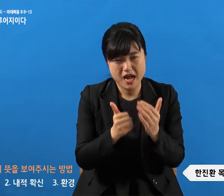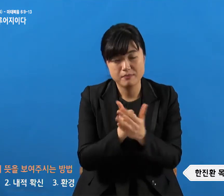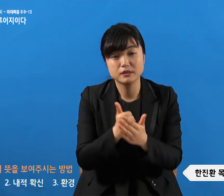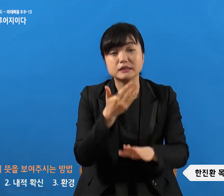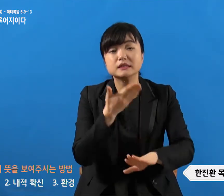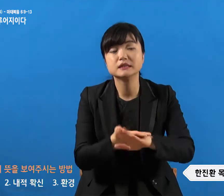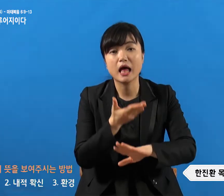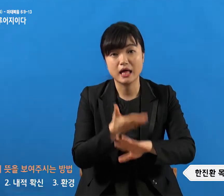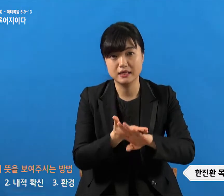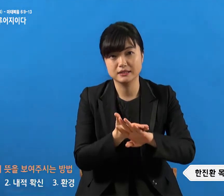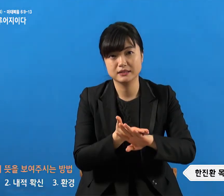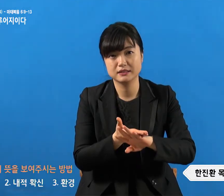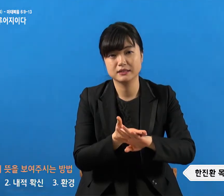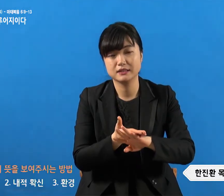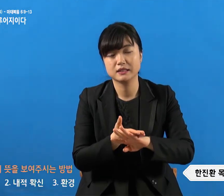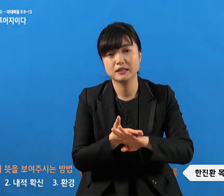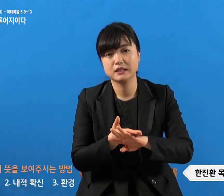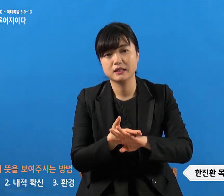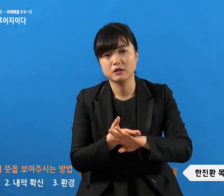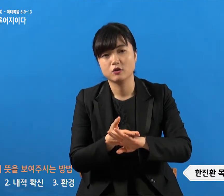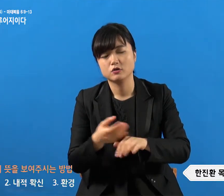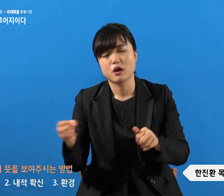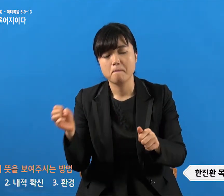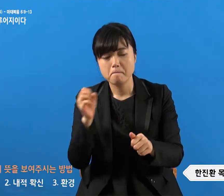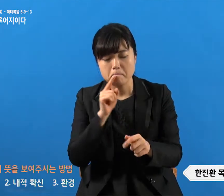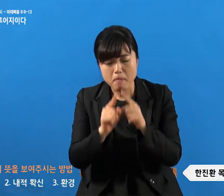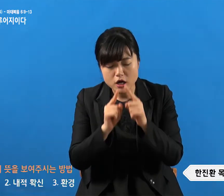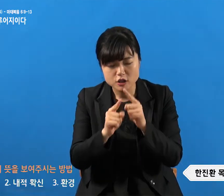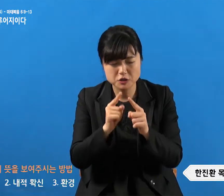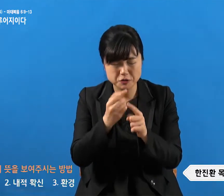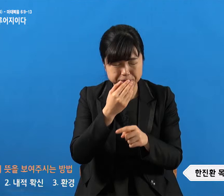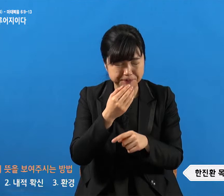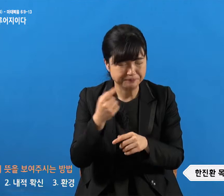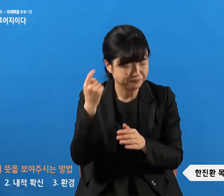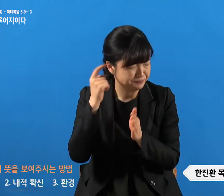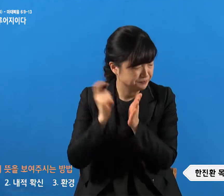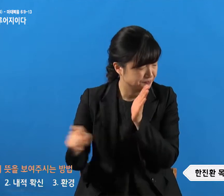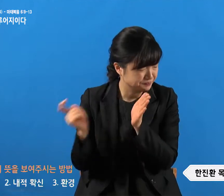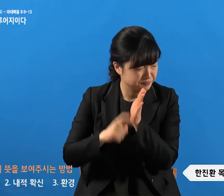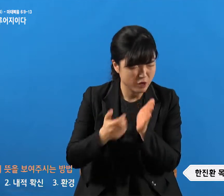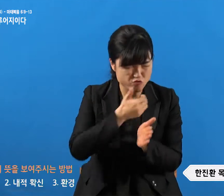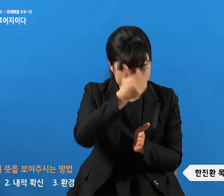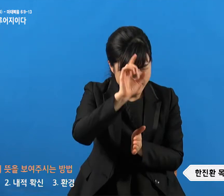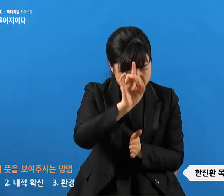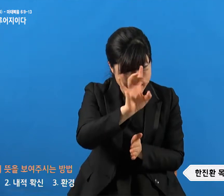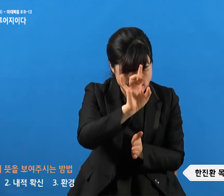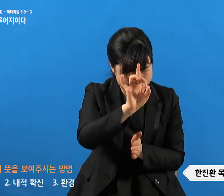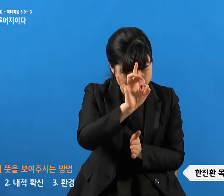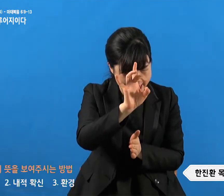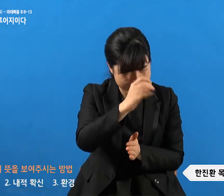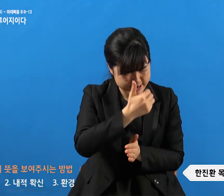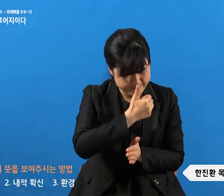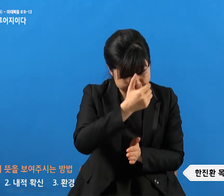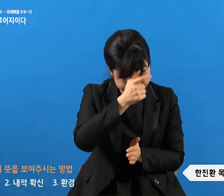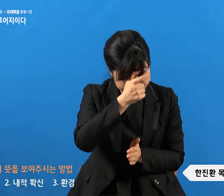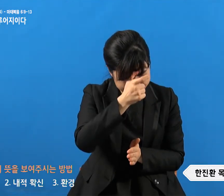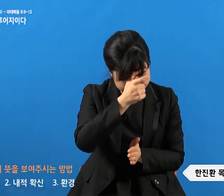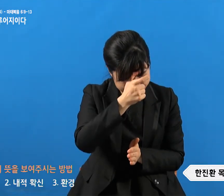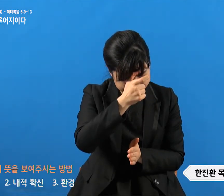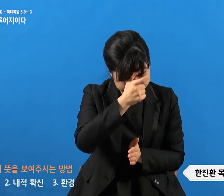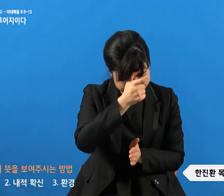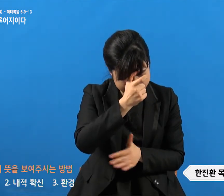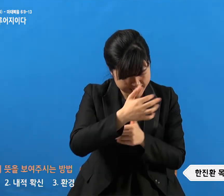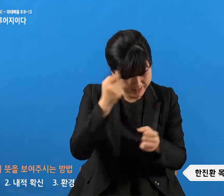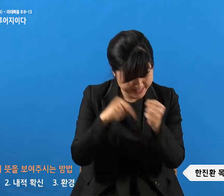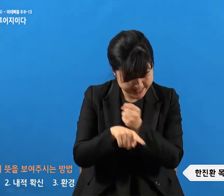하나님은 다른 여러 방편을 통해서도 말씀하고 계신데 그건 다 무시해버리고 꿈에 본 그 한 가지만을 가지고 이게